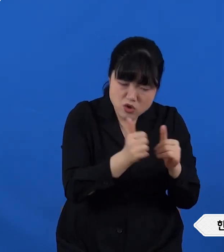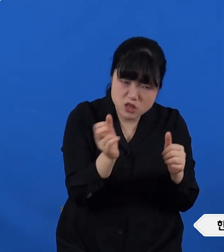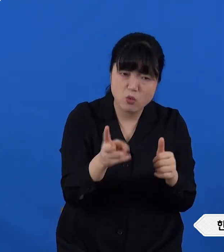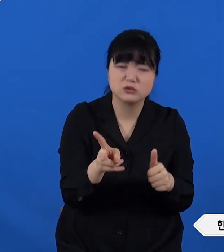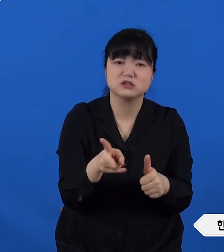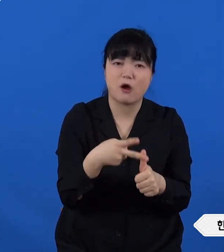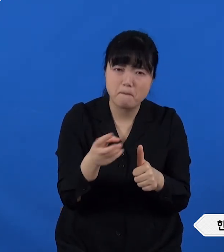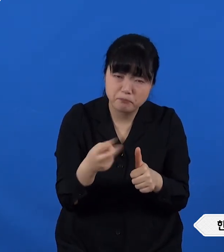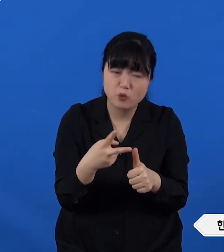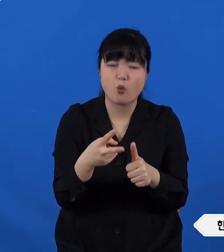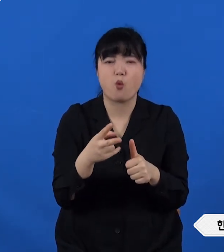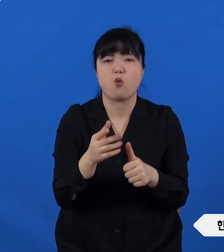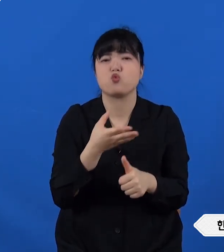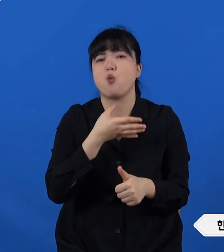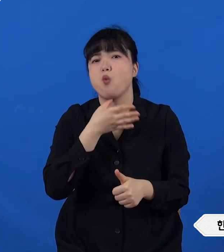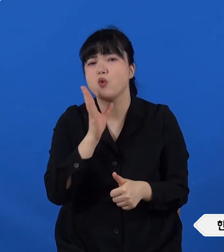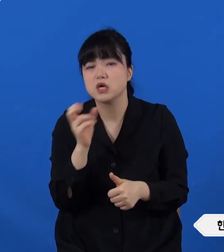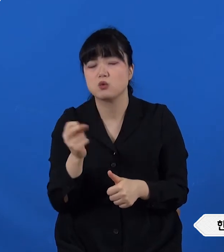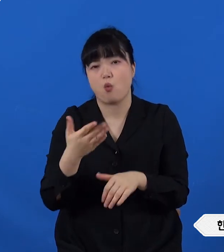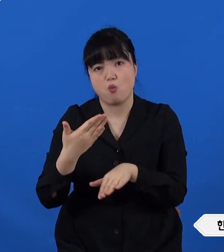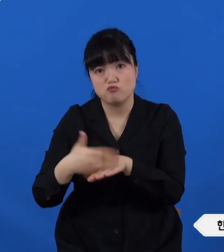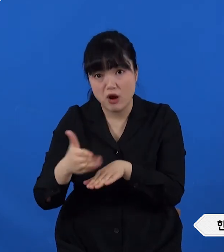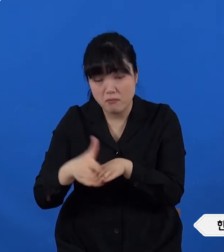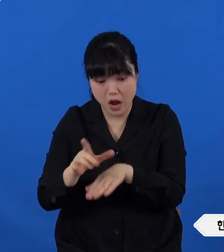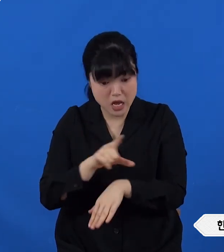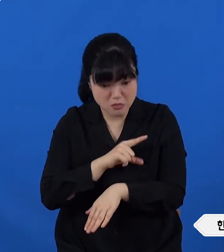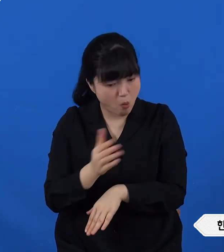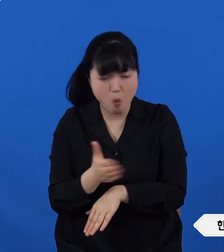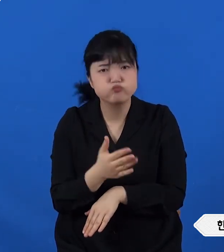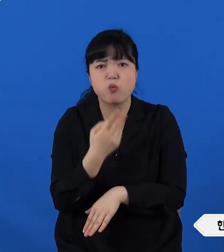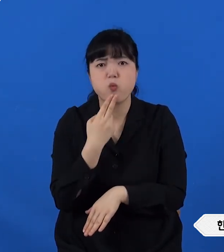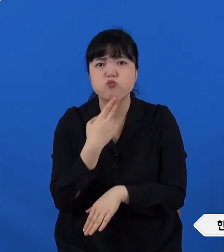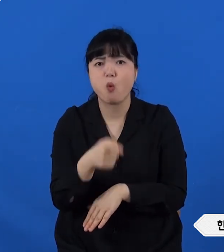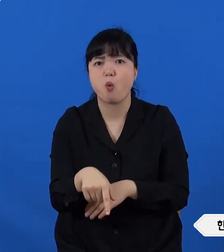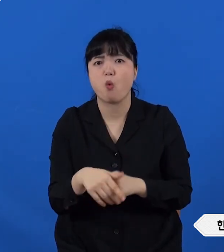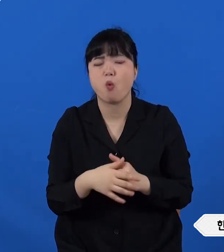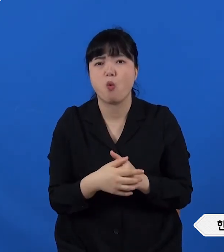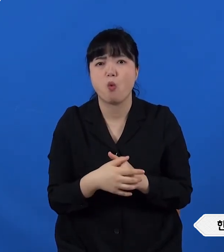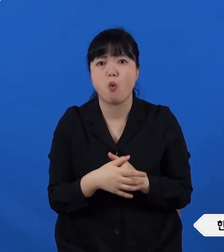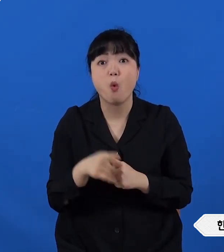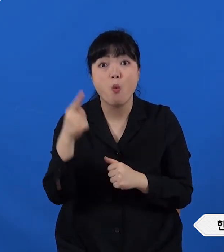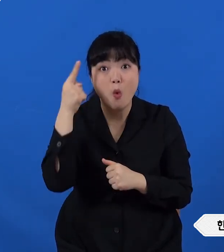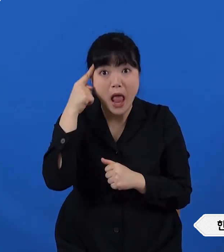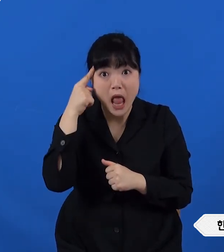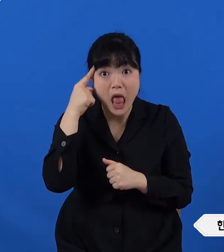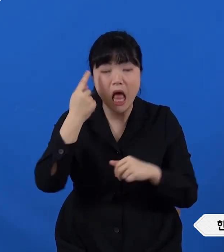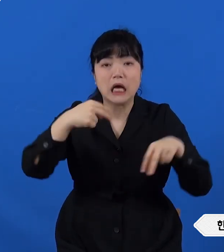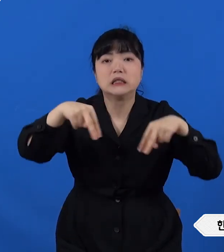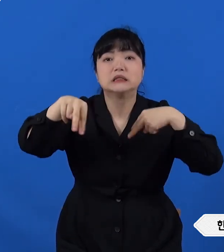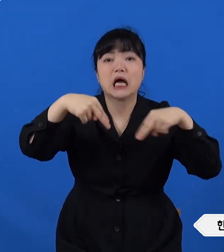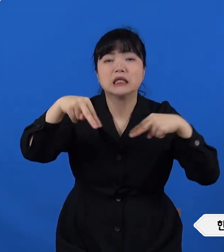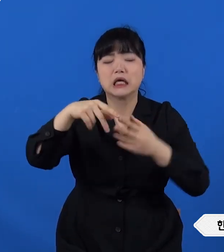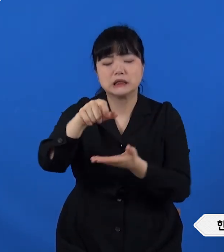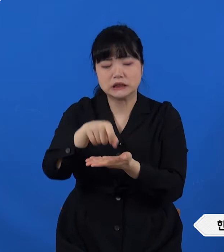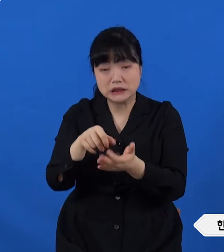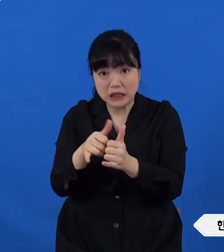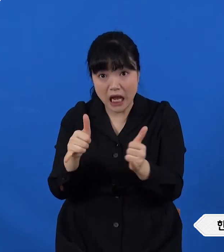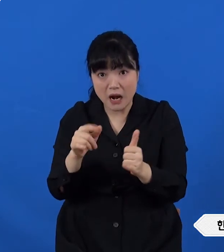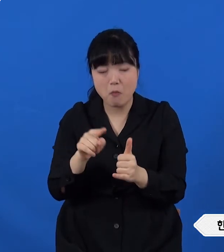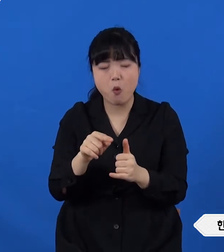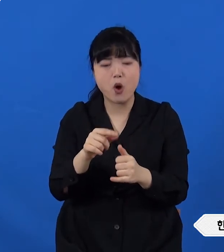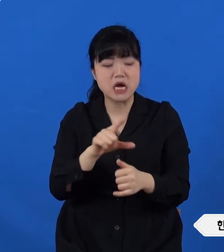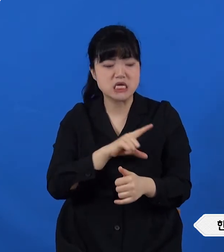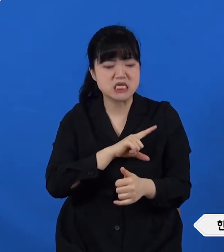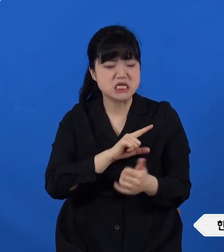첩이나 노인이나 불량배들이 이름이 나타나 있지 않습니다. 그것은 사사기 저자가 그들의